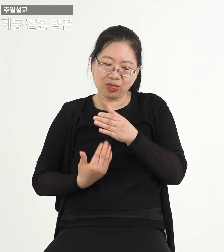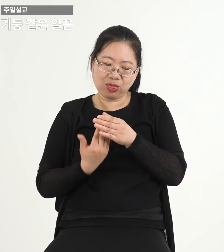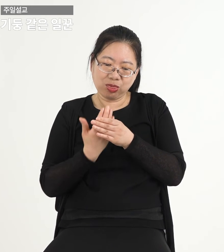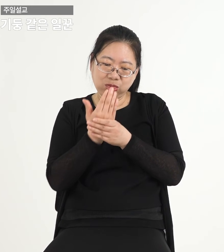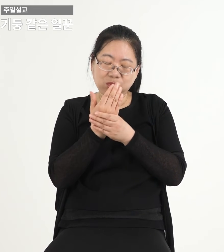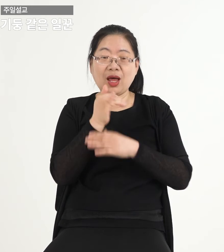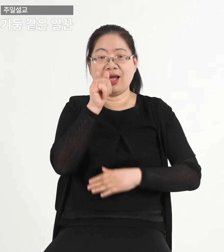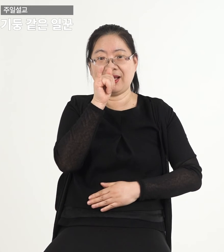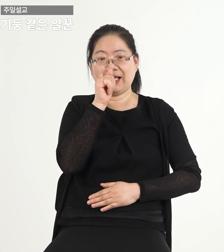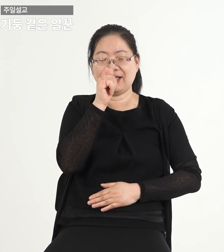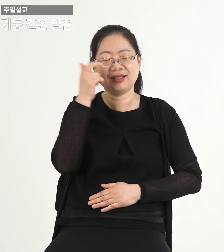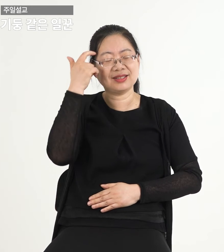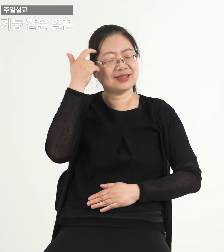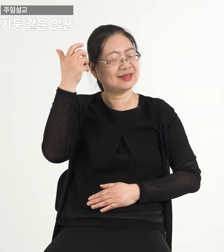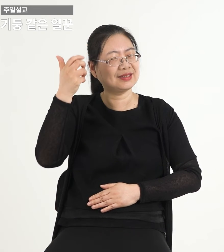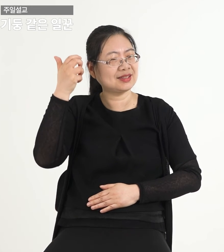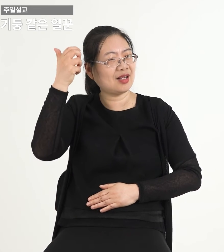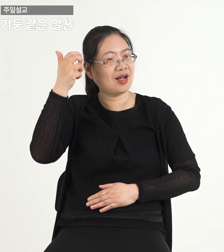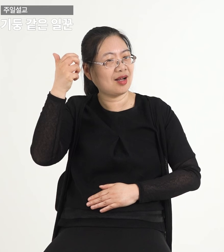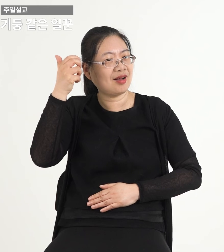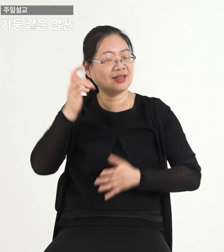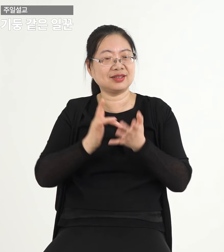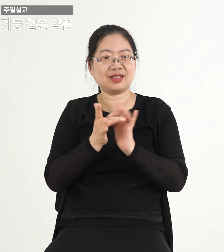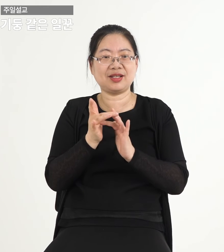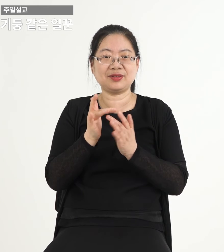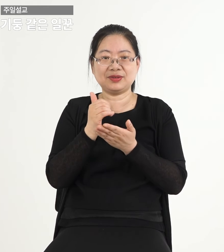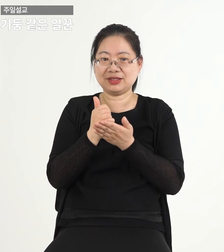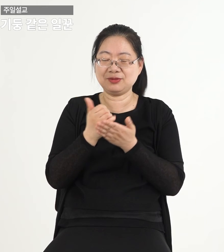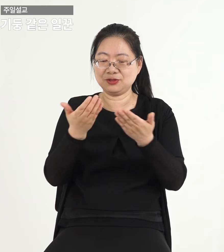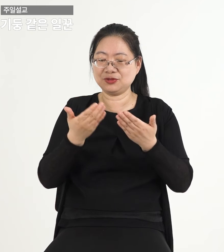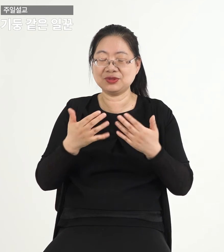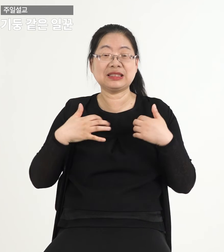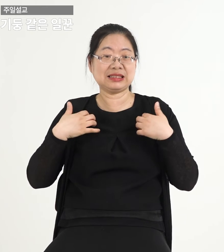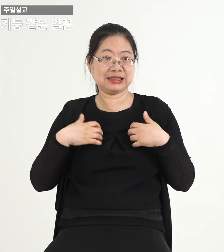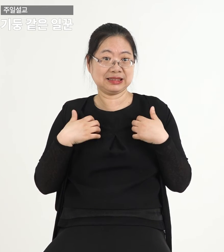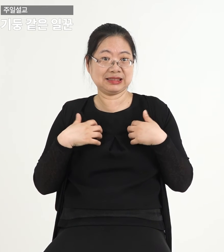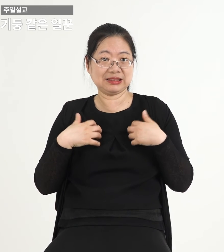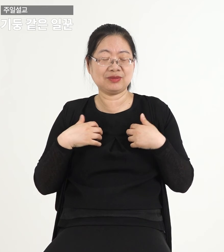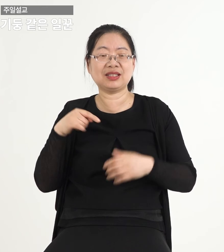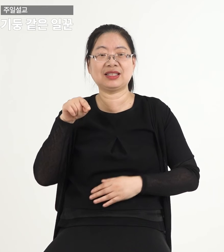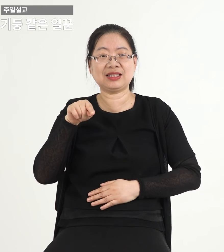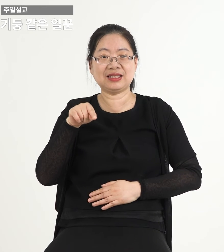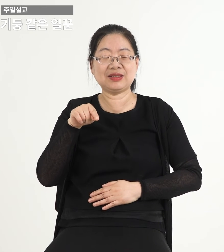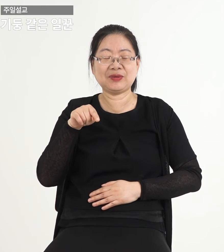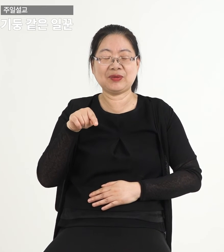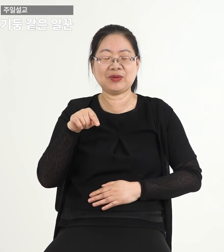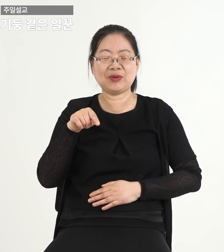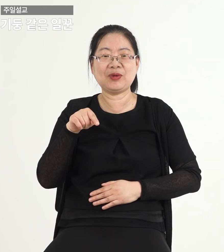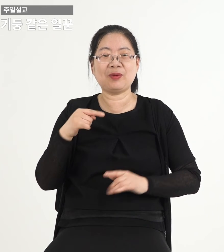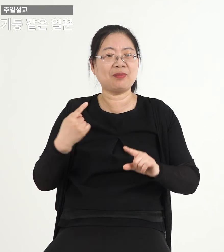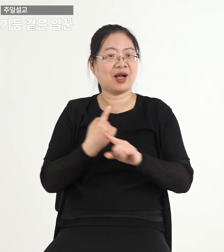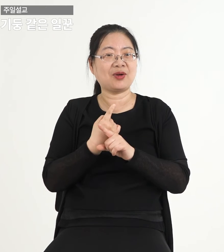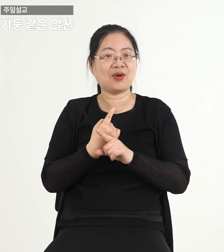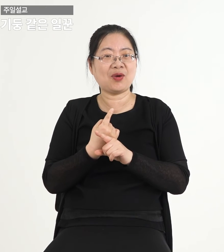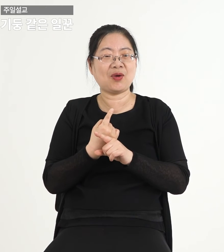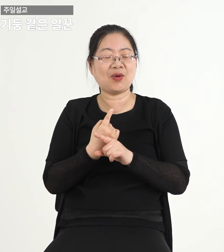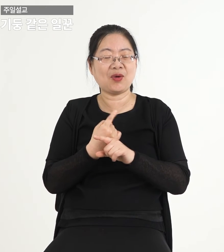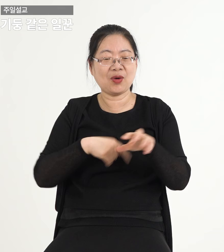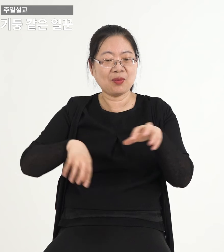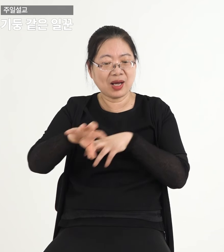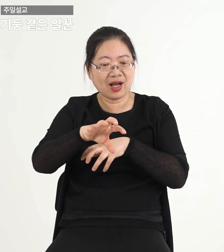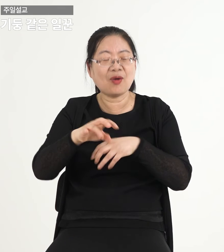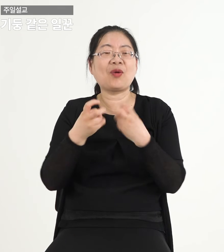이 영적인 그리스도께서 주시는 기쁨, 이걸 뭘로 바꾸겠어요? 뭘로 대체할